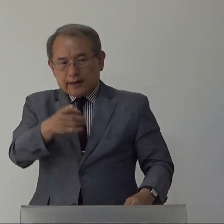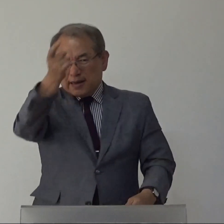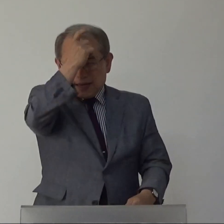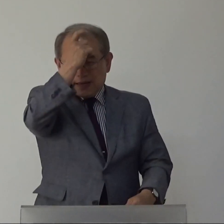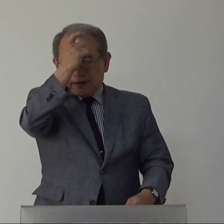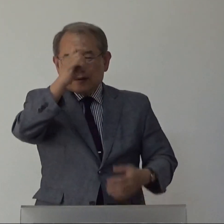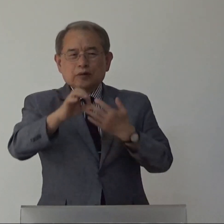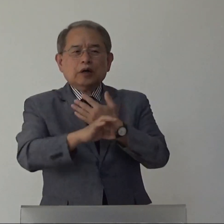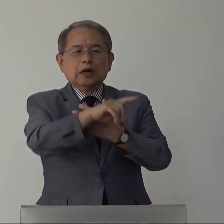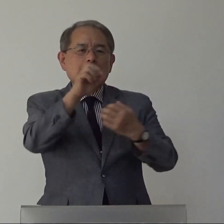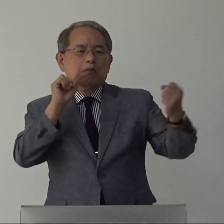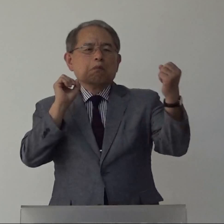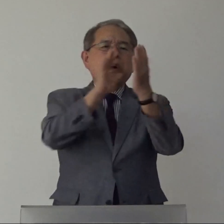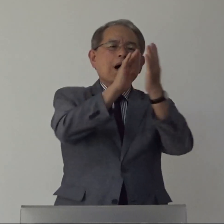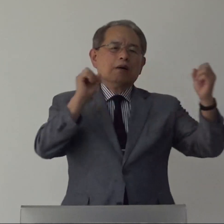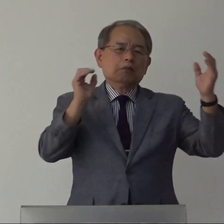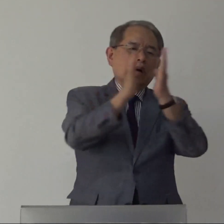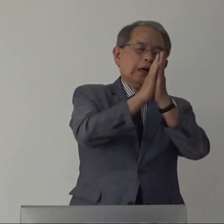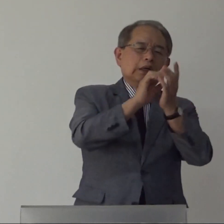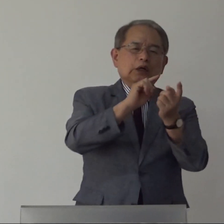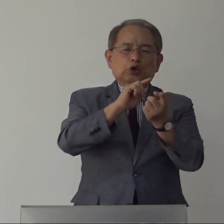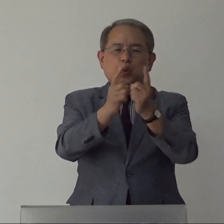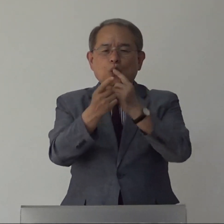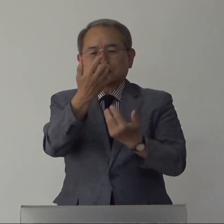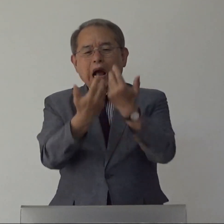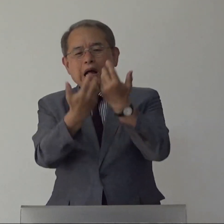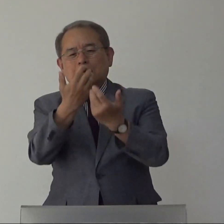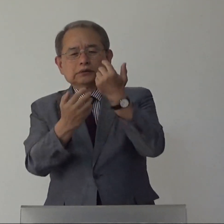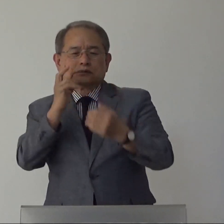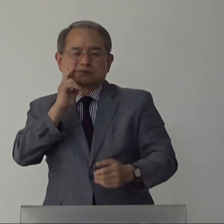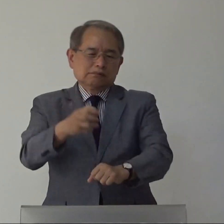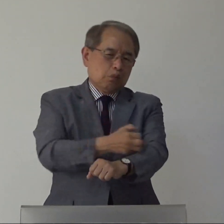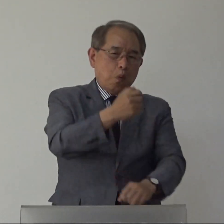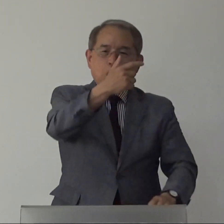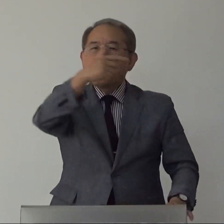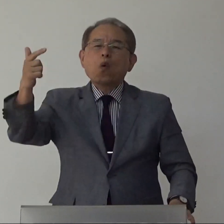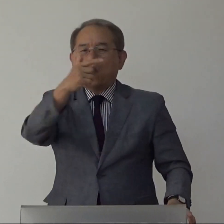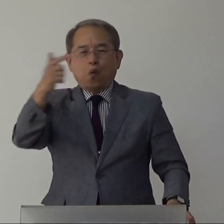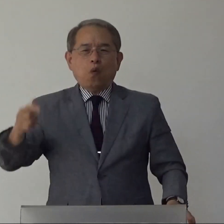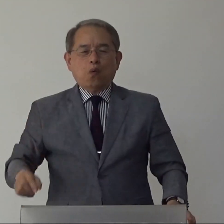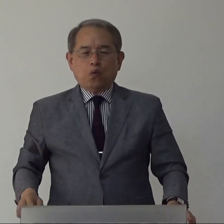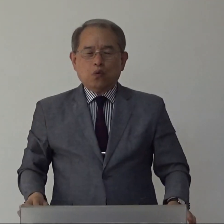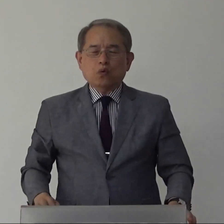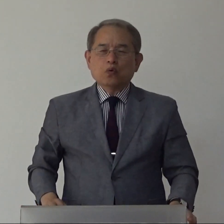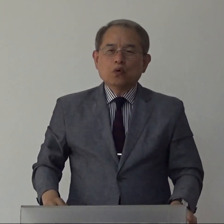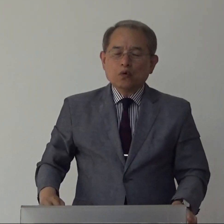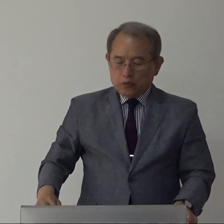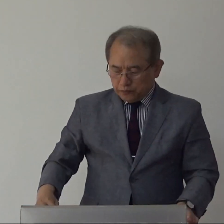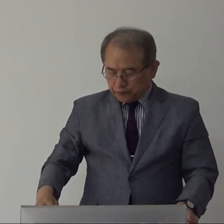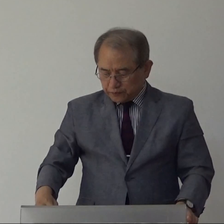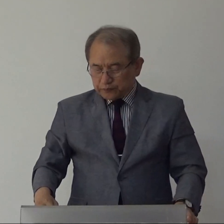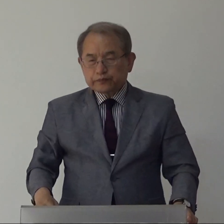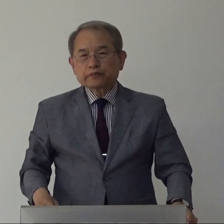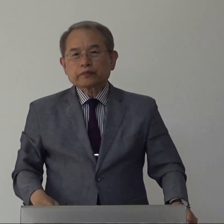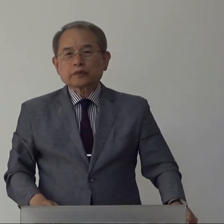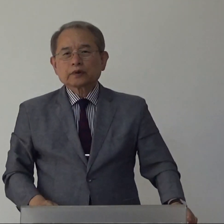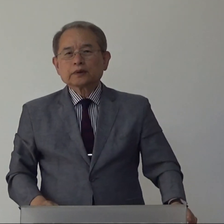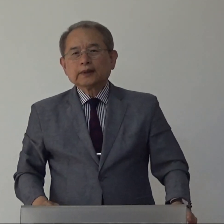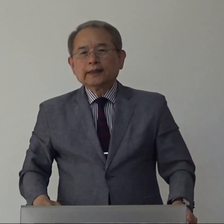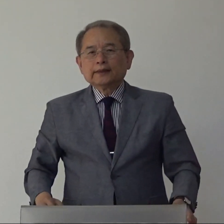그것이 화합을 이루게 되기 때문입니다. 나만 맞다고 하면 부딪히게 되어 있습니다. 갈등을 겪게 되어